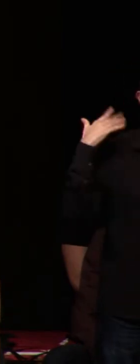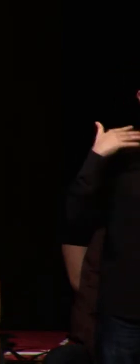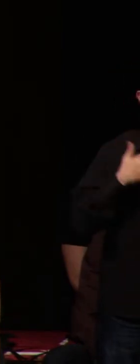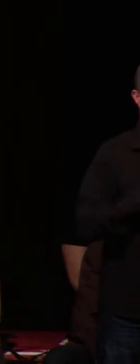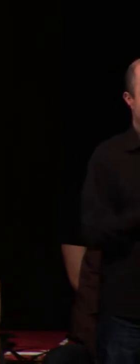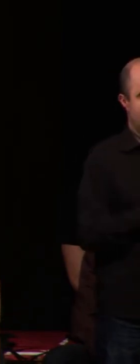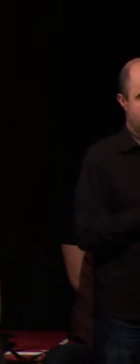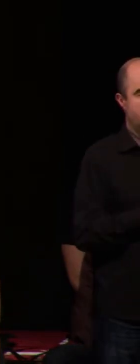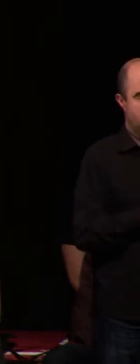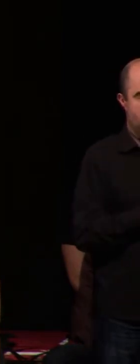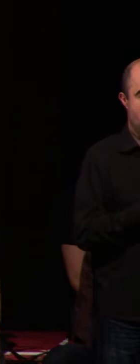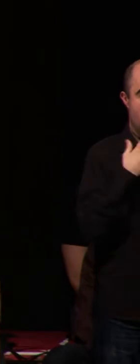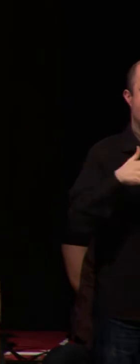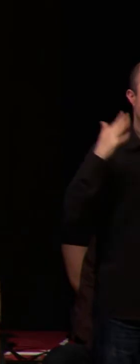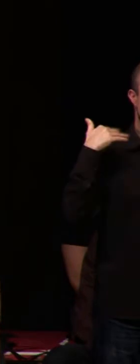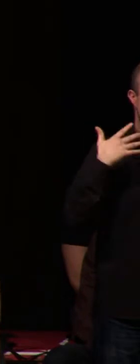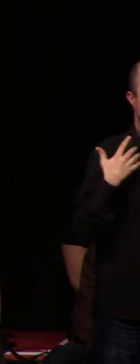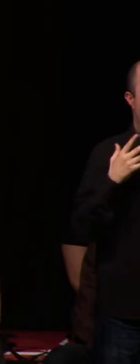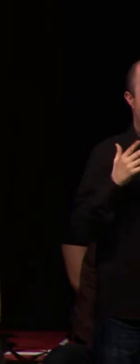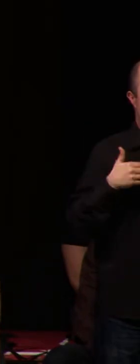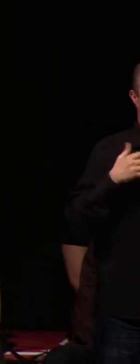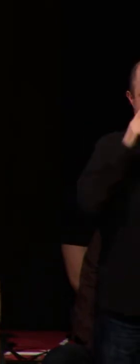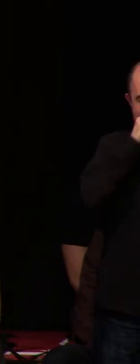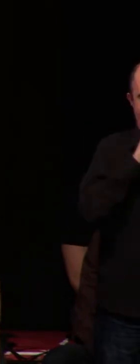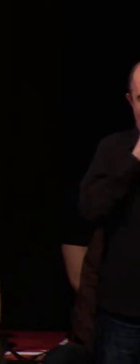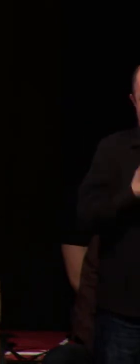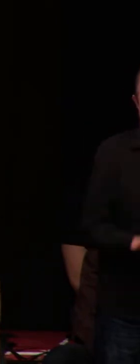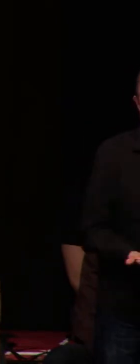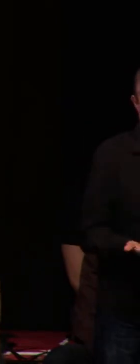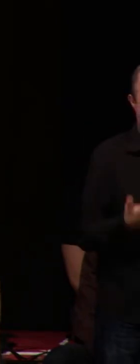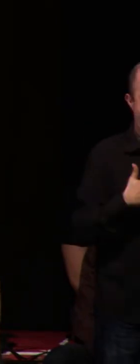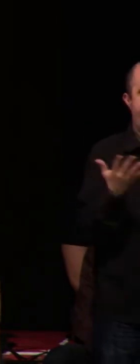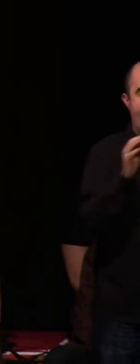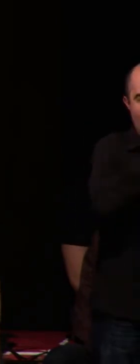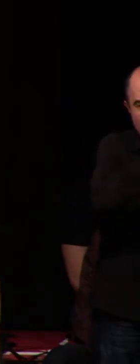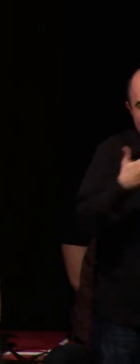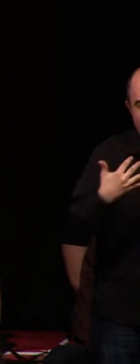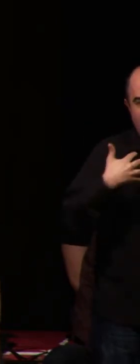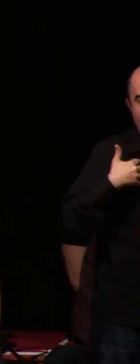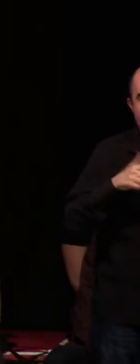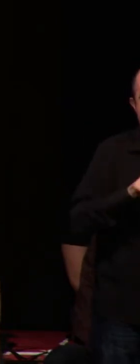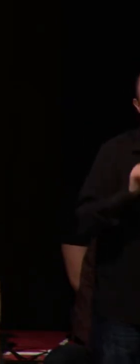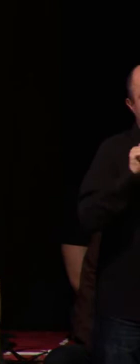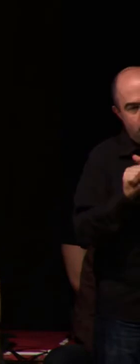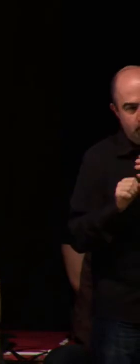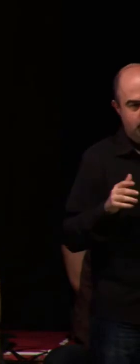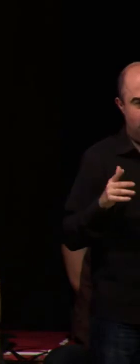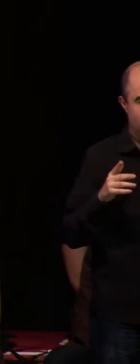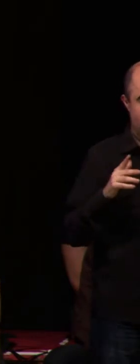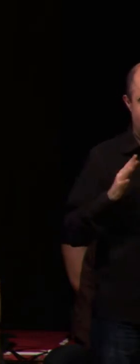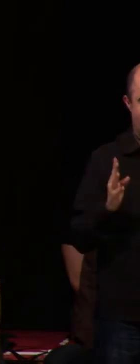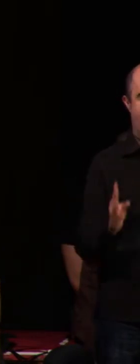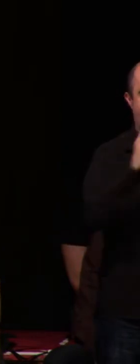triem aquells que en la llarga nit del franquisme, aquells que en la hipoteca i els fraus de la transició